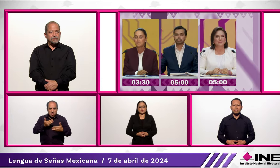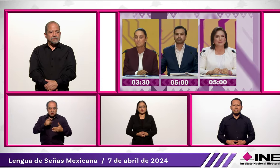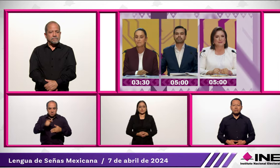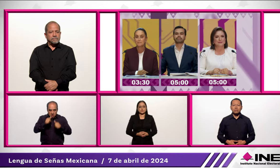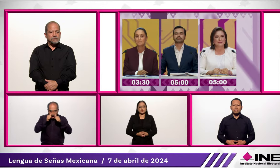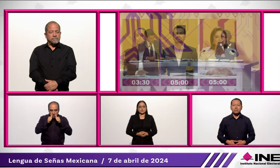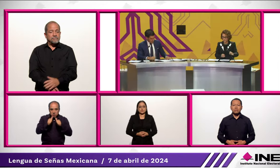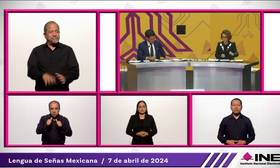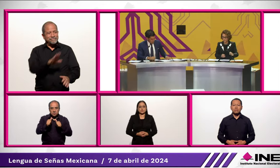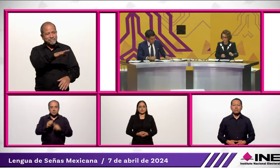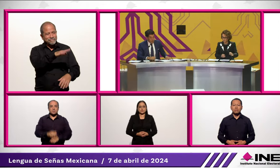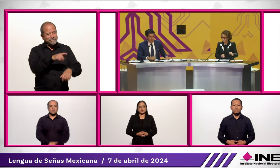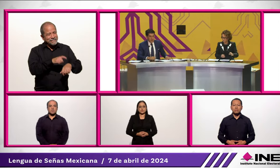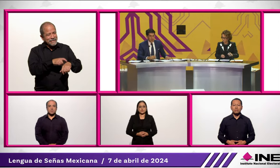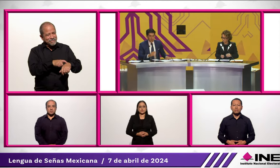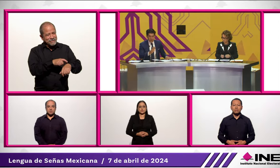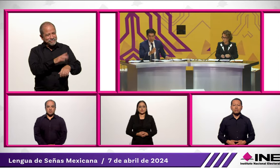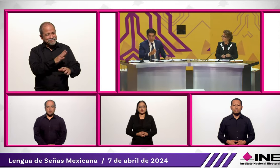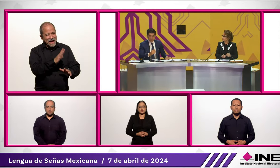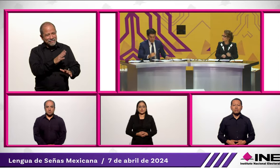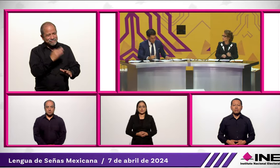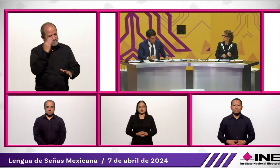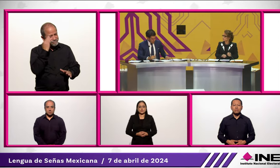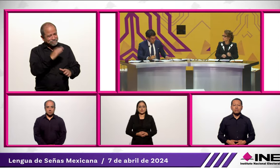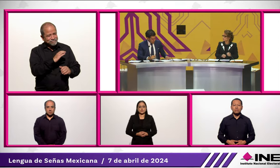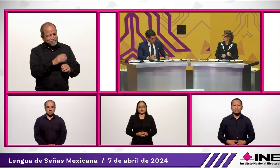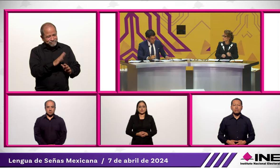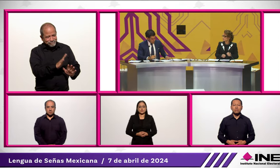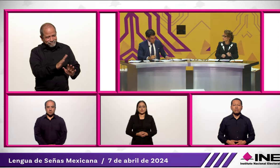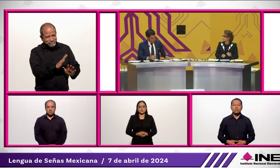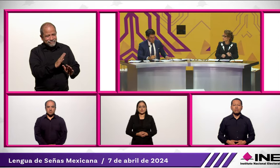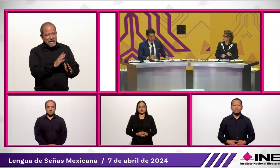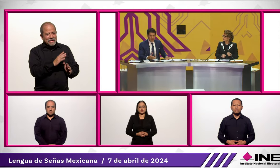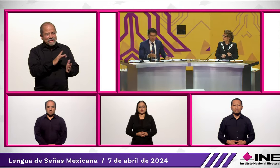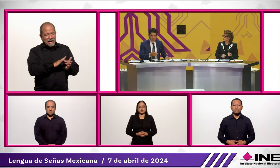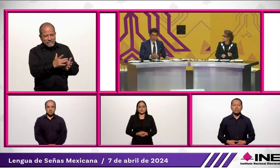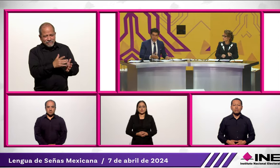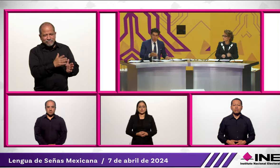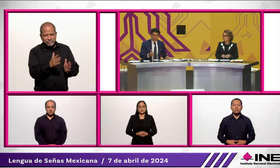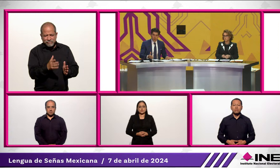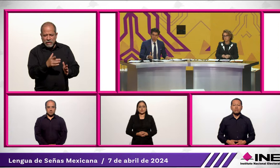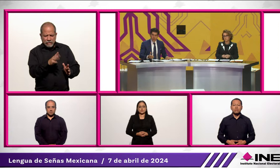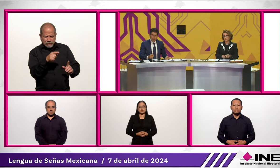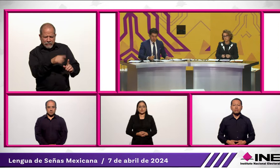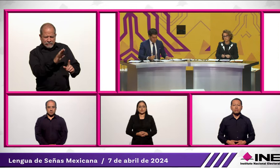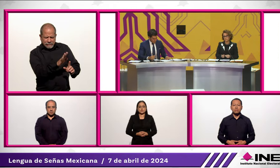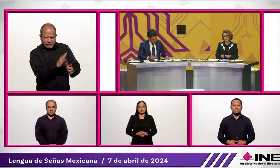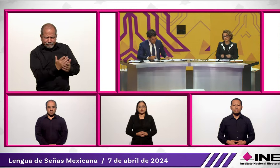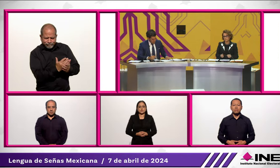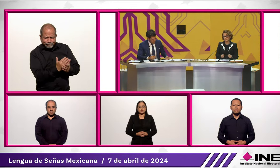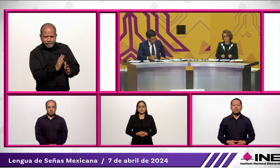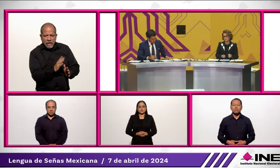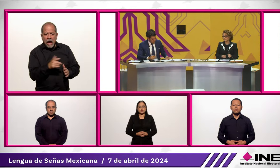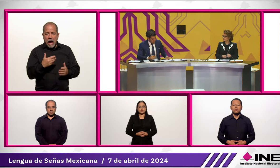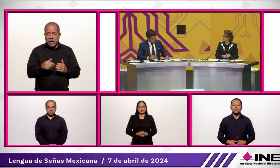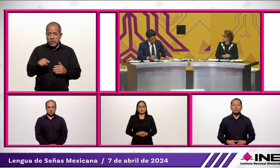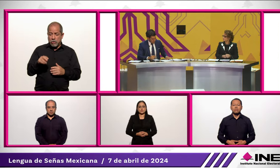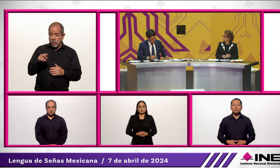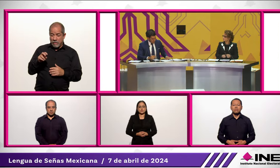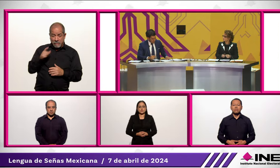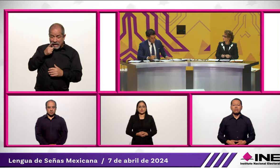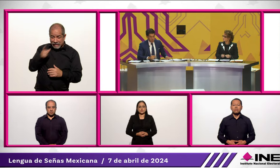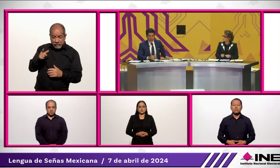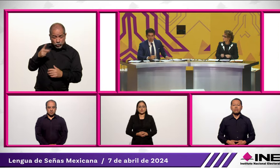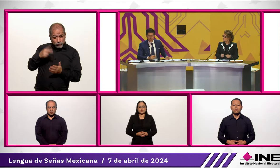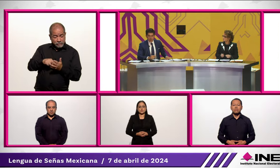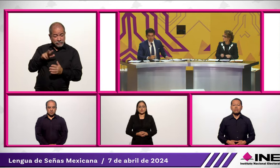Tiempo, candidata Claudia Sheinbaum. Gracias en ese mismo sentido. Según Coneval, de 2018 a 2022 aumentó la